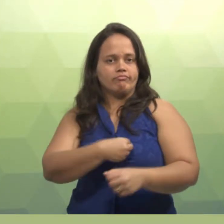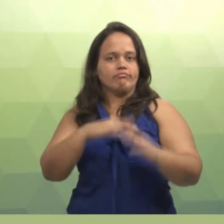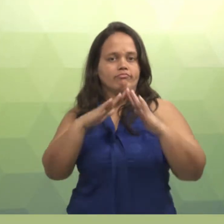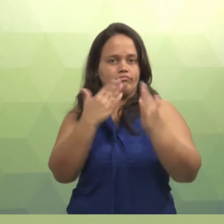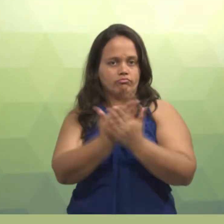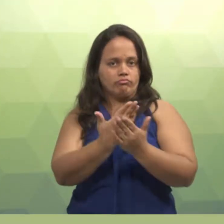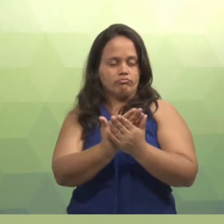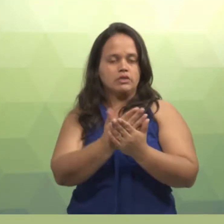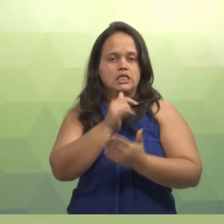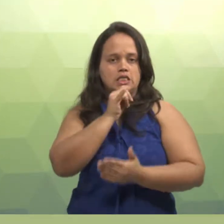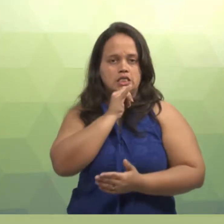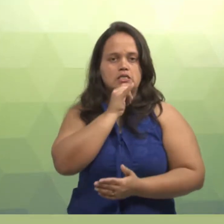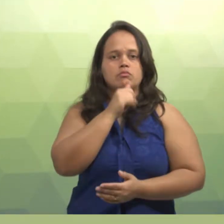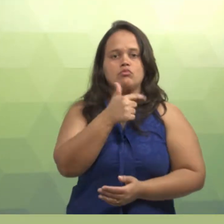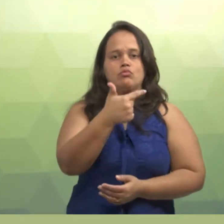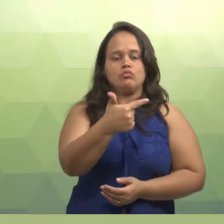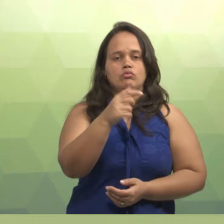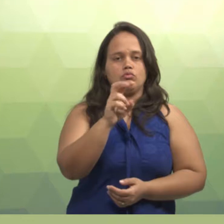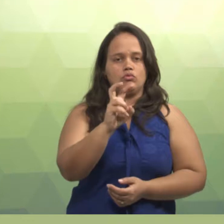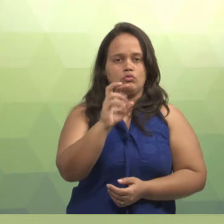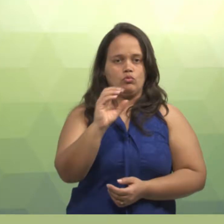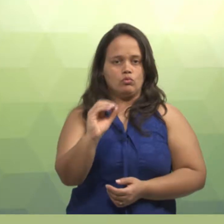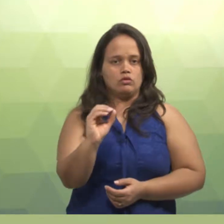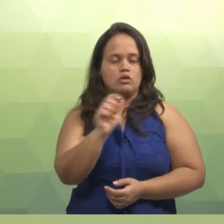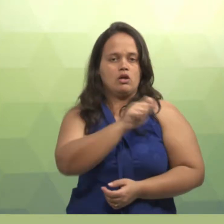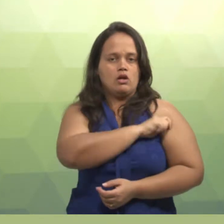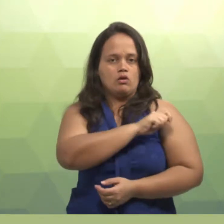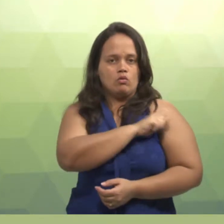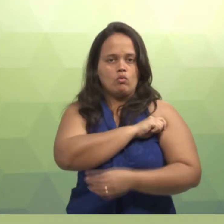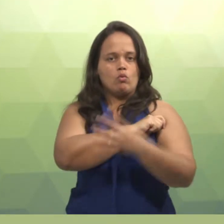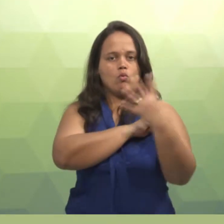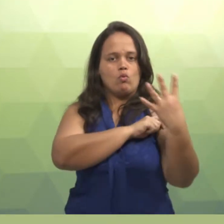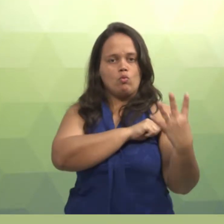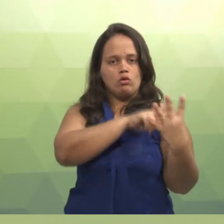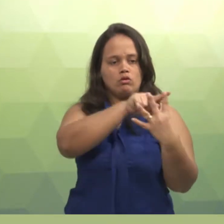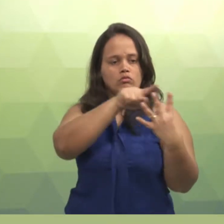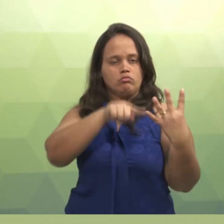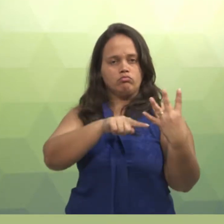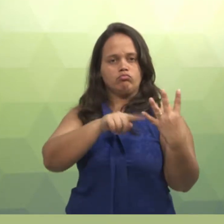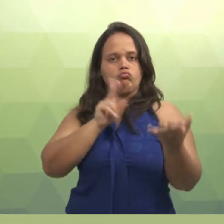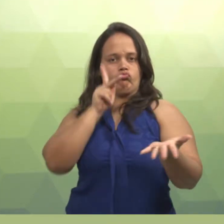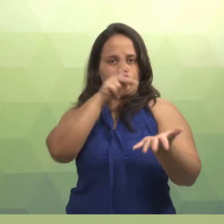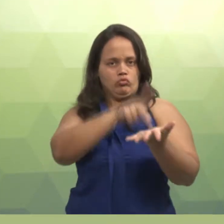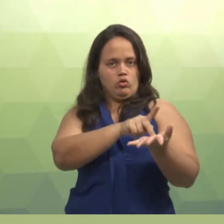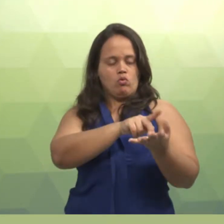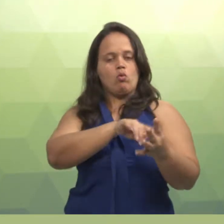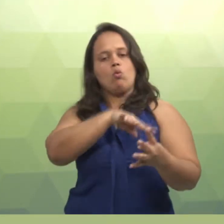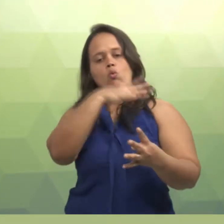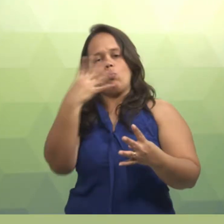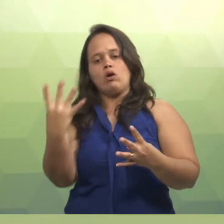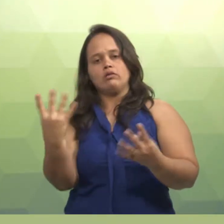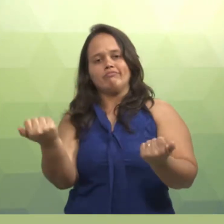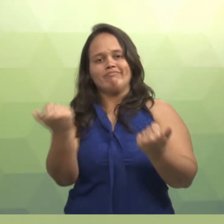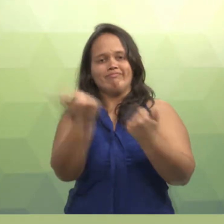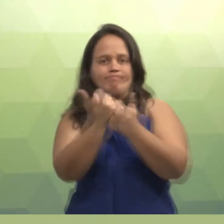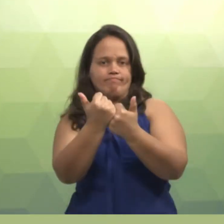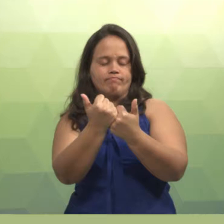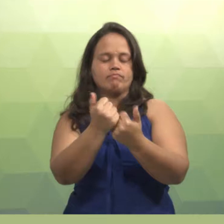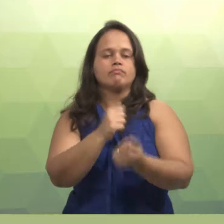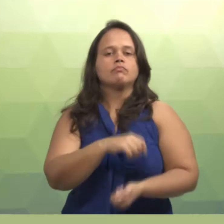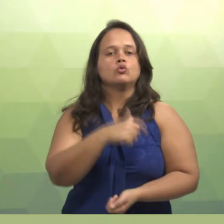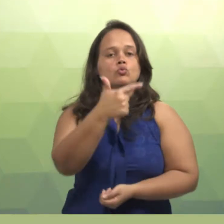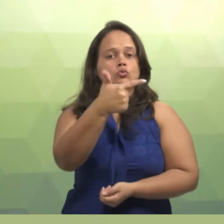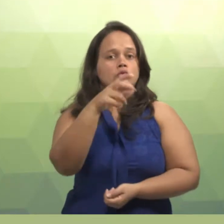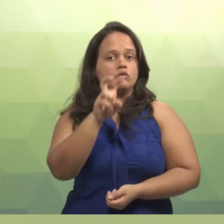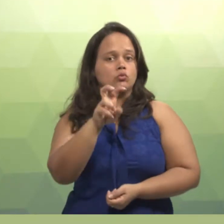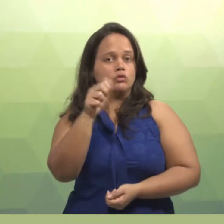membros titulares e 4 suplentes. 251 a 1.400 alunos, 8 membros